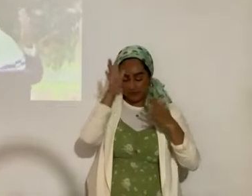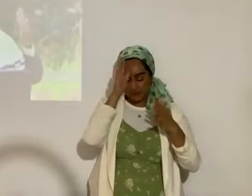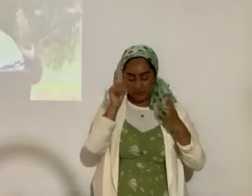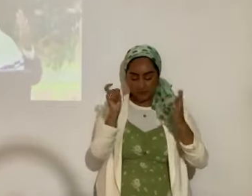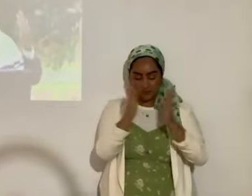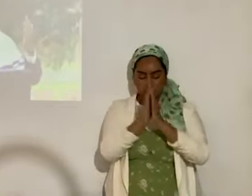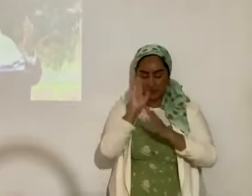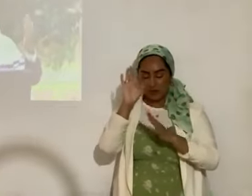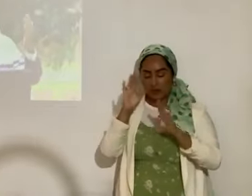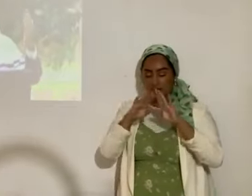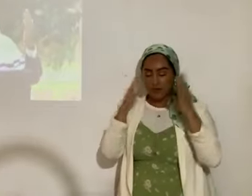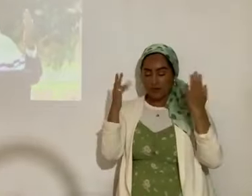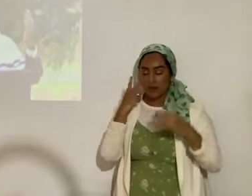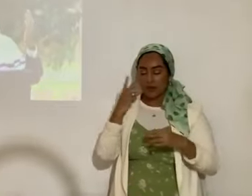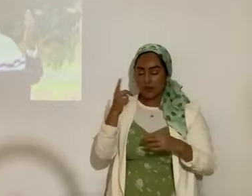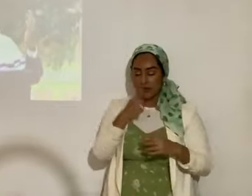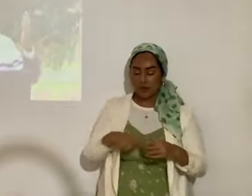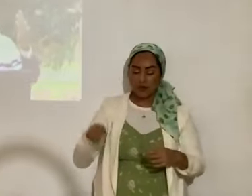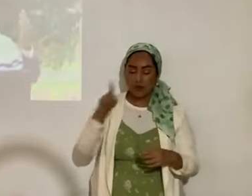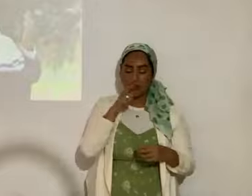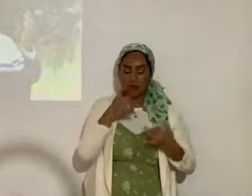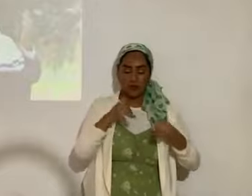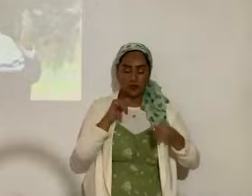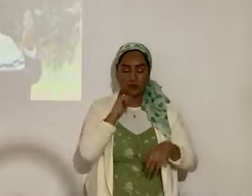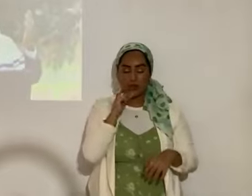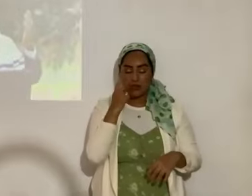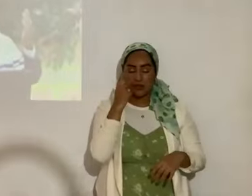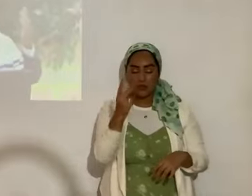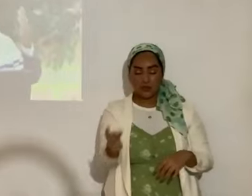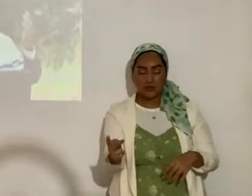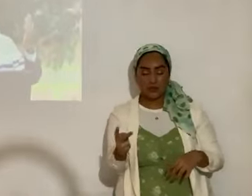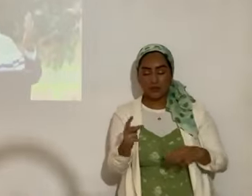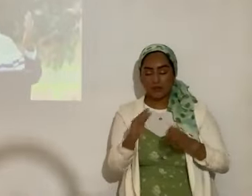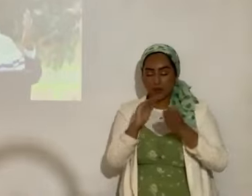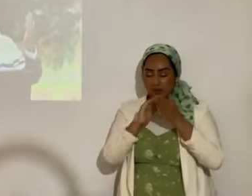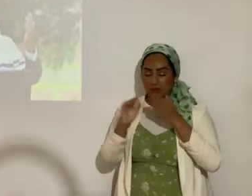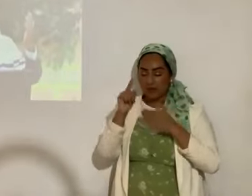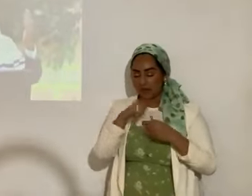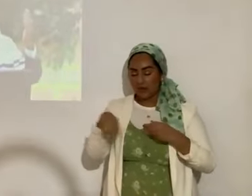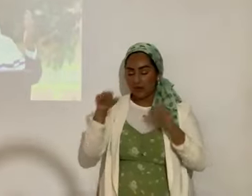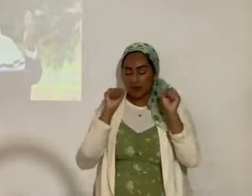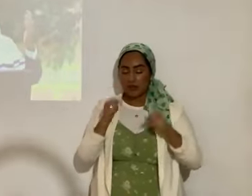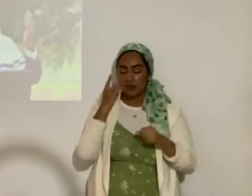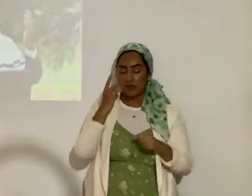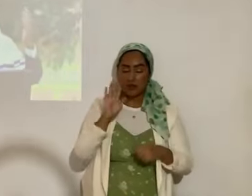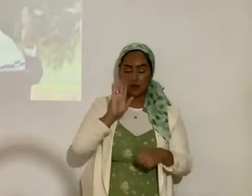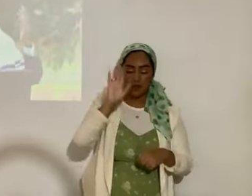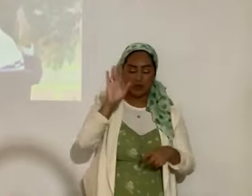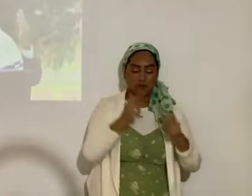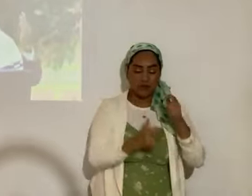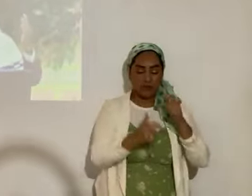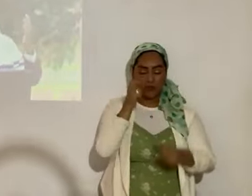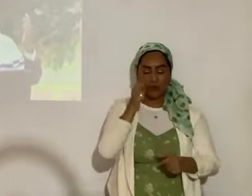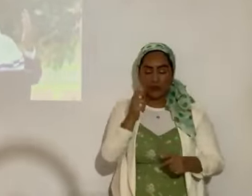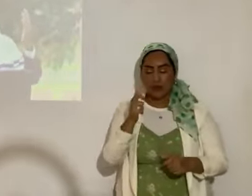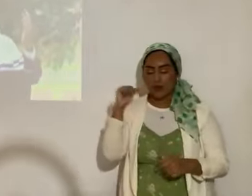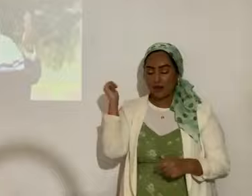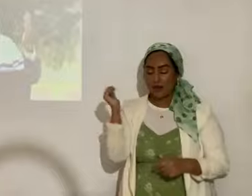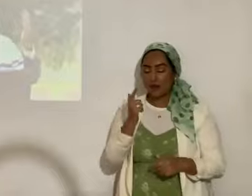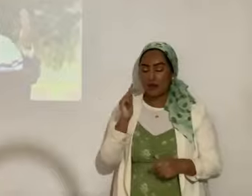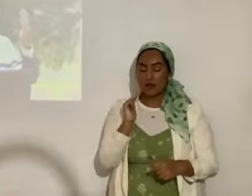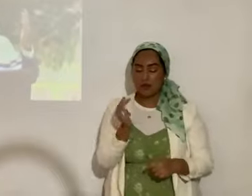que tú abras los ojos de aquellos y aquellas que todavía no ven padre permíteles que vean tus grandezas padre todo